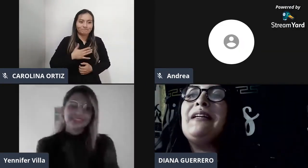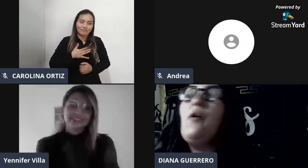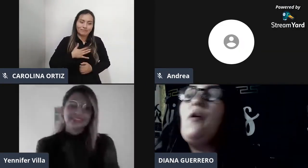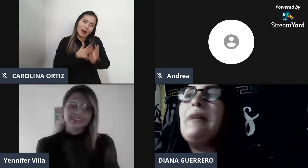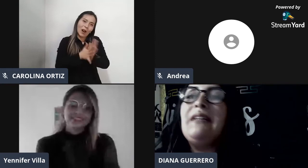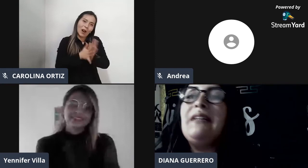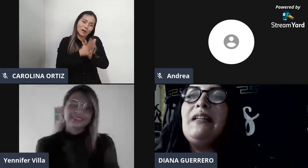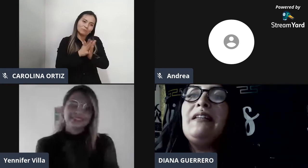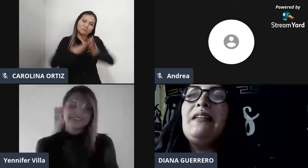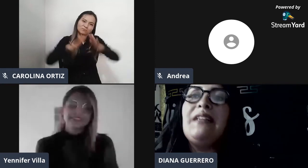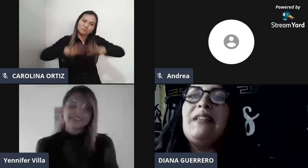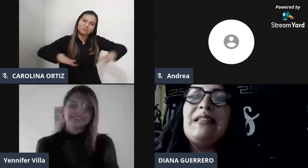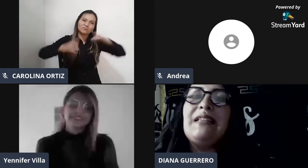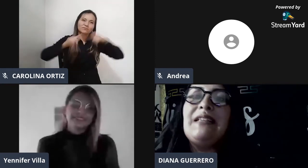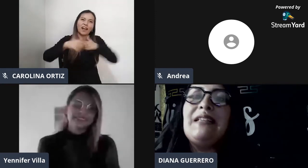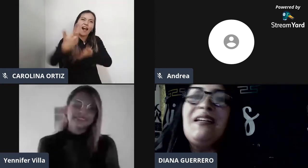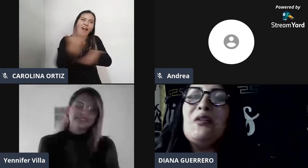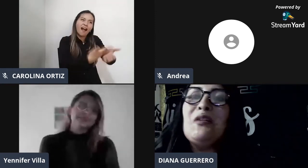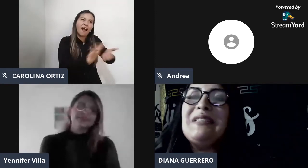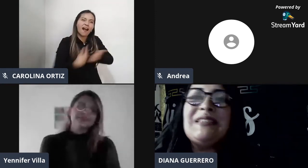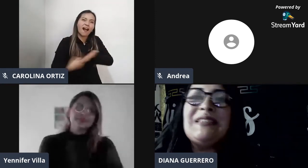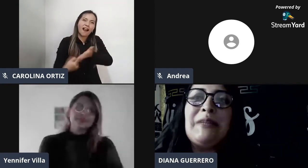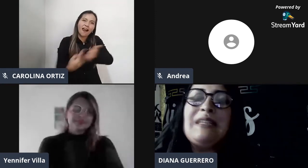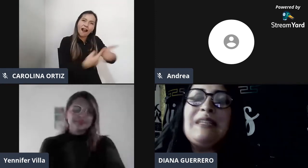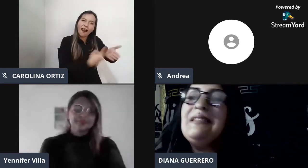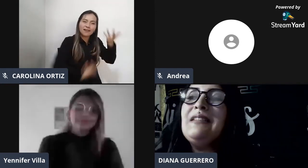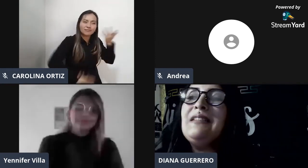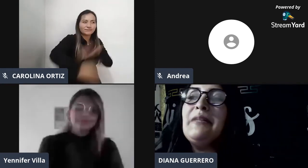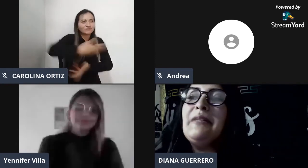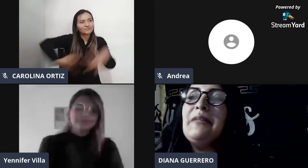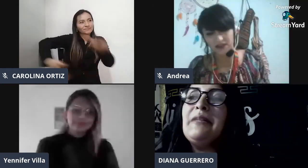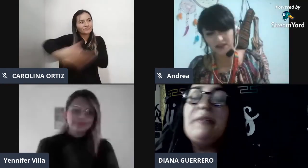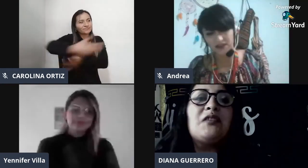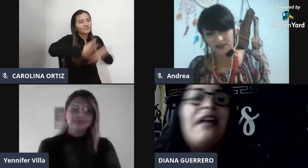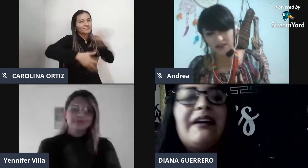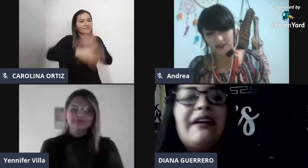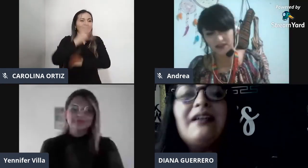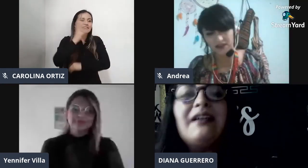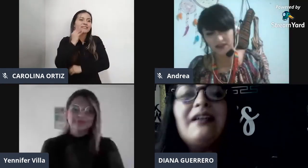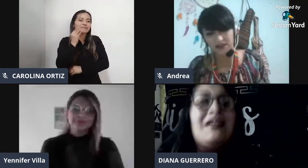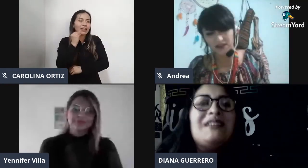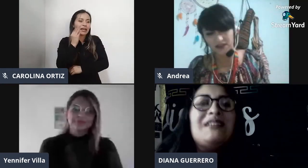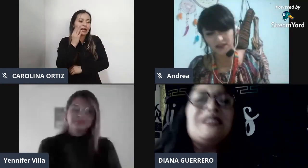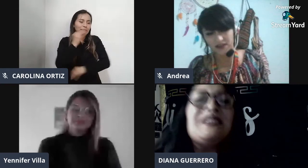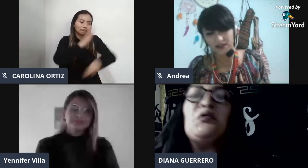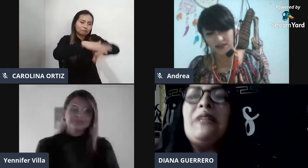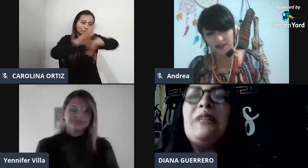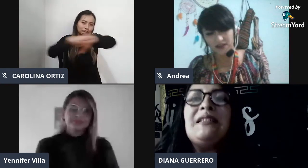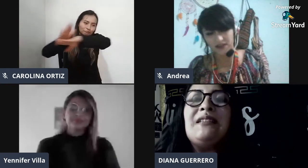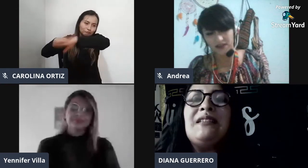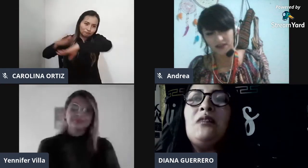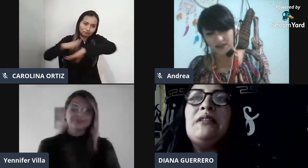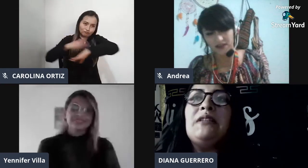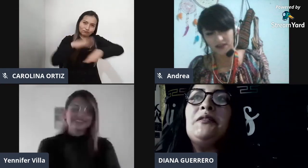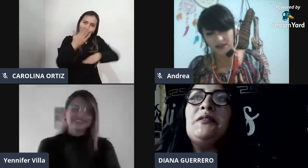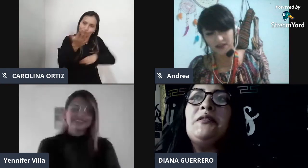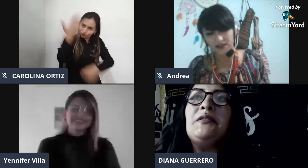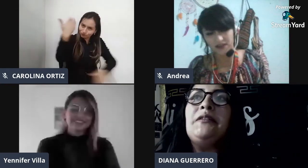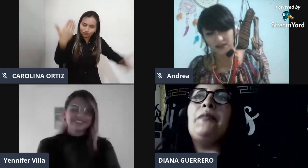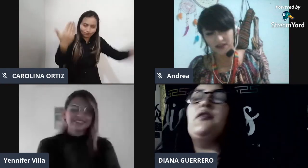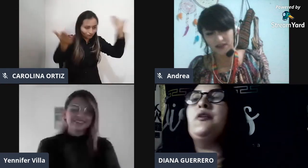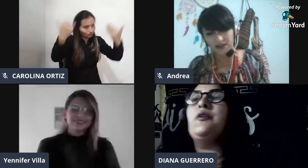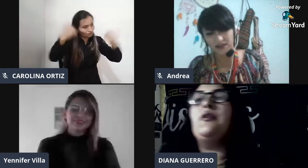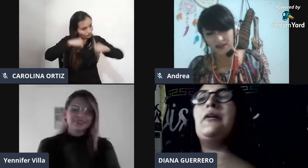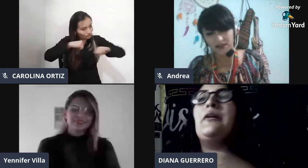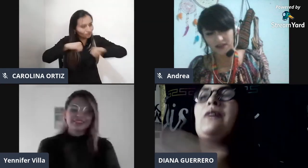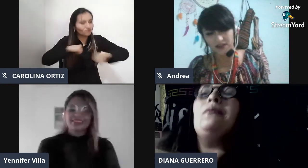más de compartir y de entrelazar nuestras experiencias y también invitarlos a que se sumen a estas causas, ¿no? O sea, de